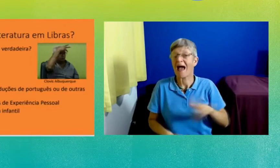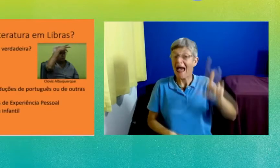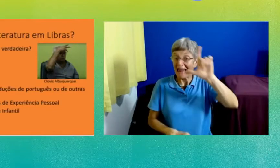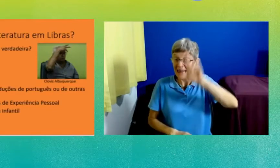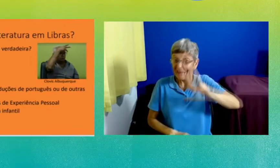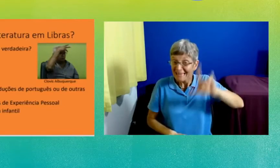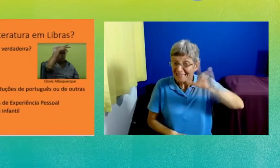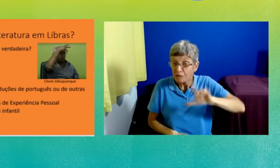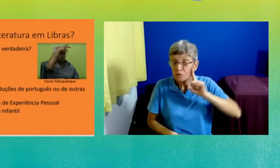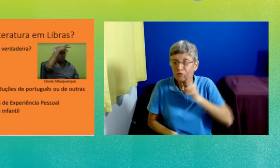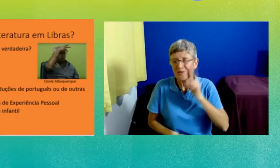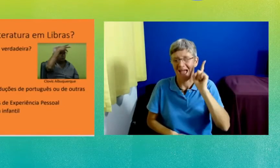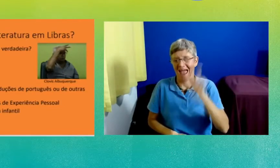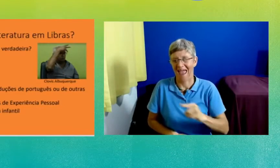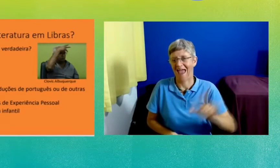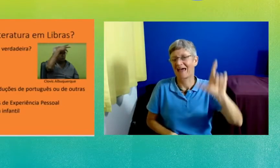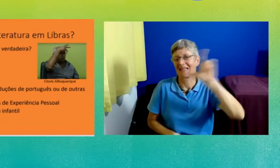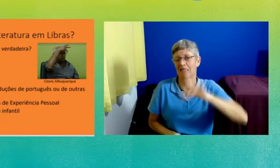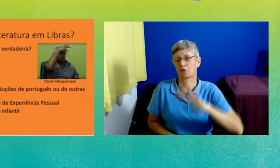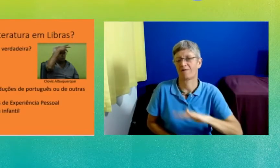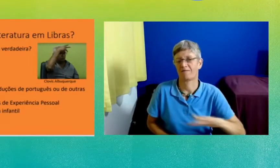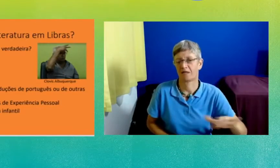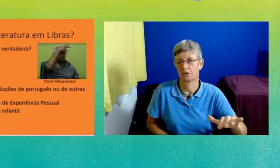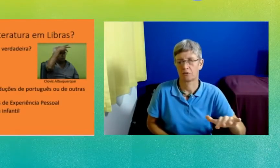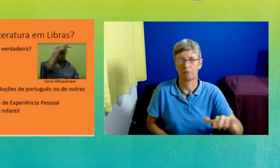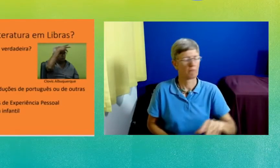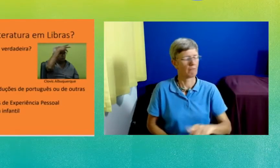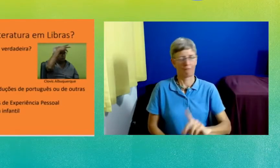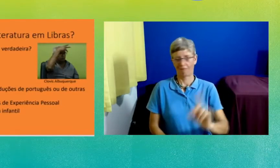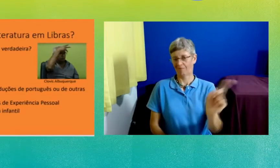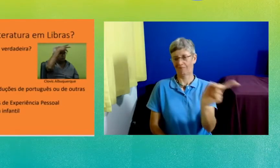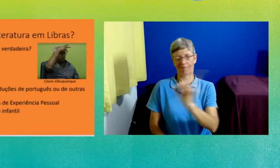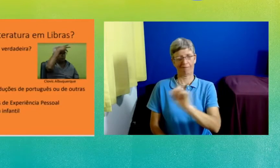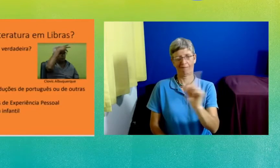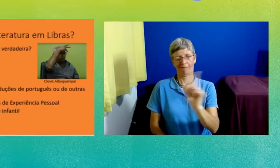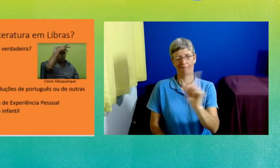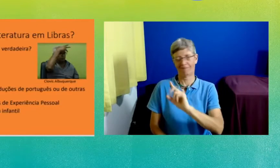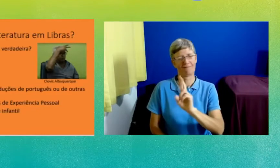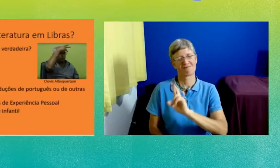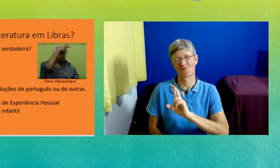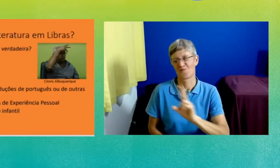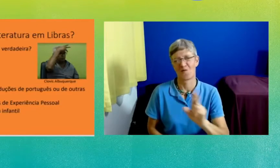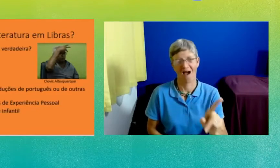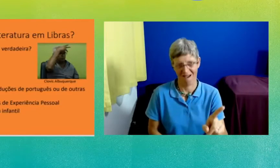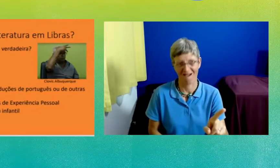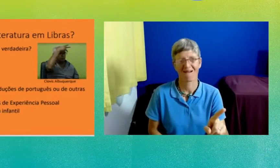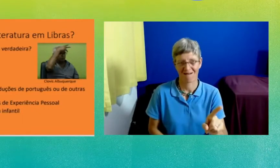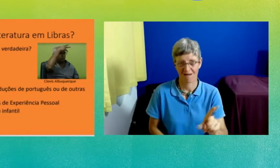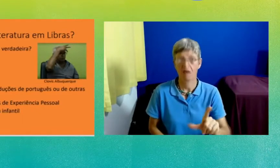da literatura em Libras. A literatura surda,